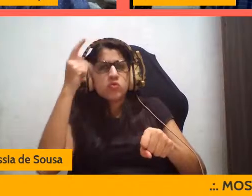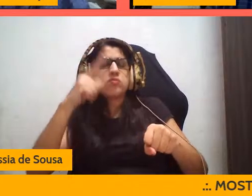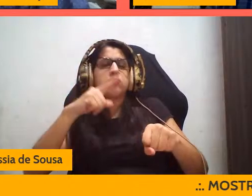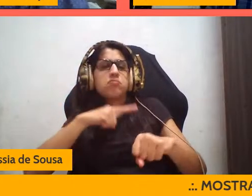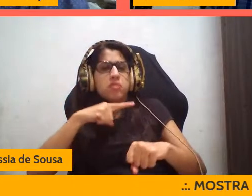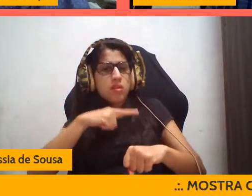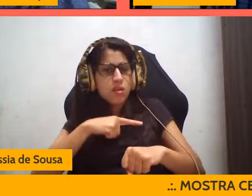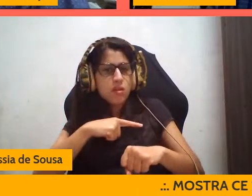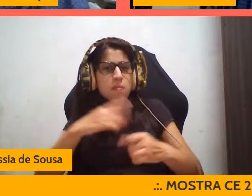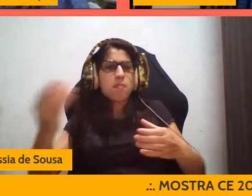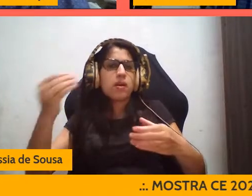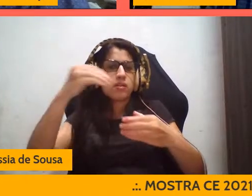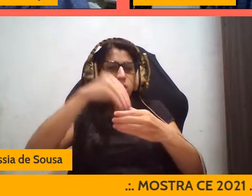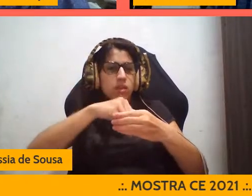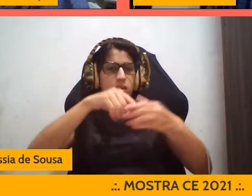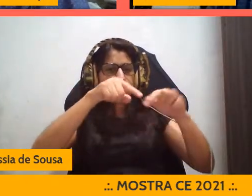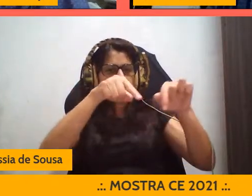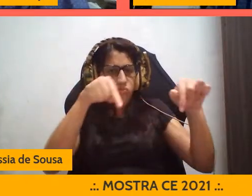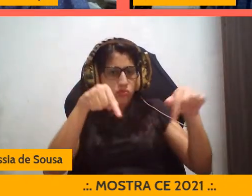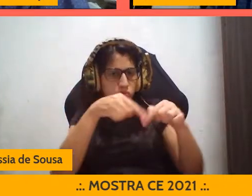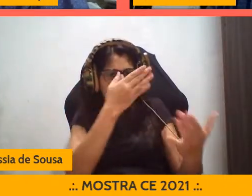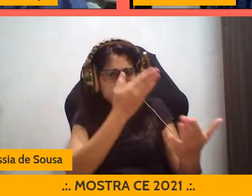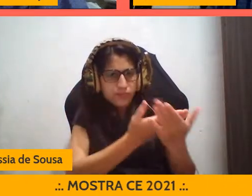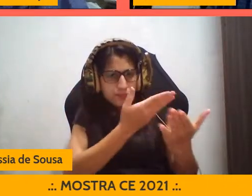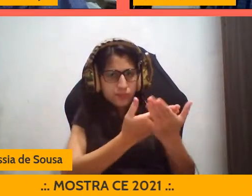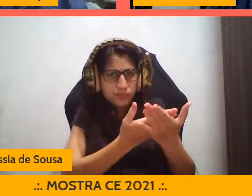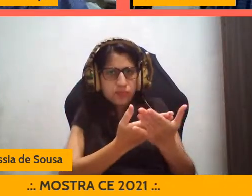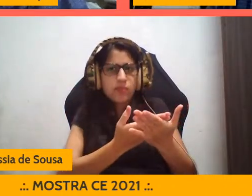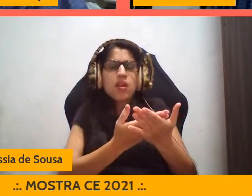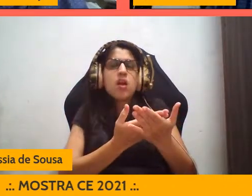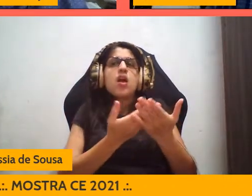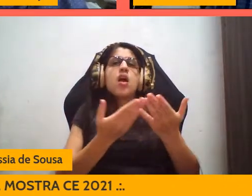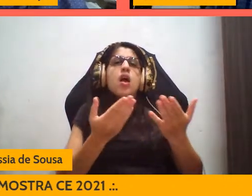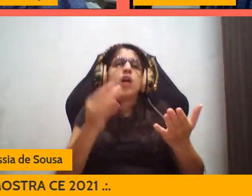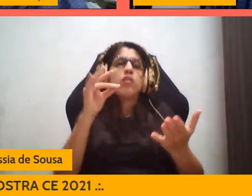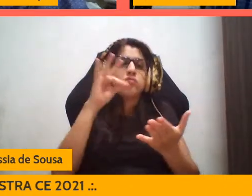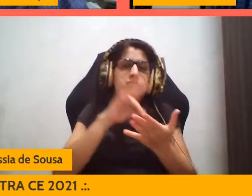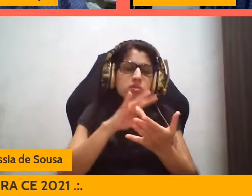para dentro da sala de aula, né? Que isso faz parte